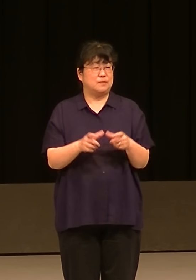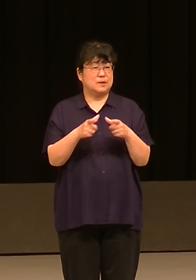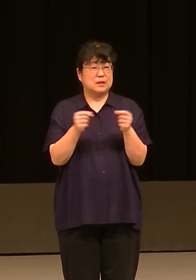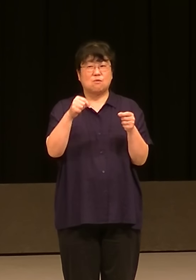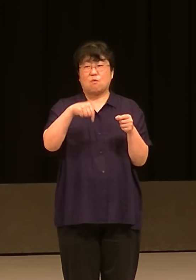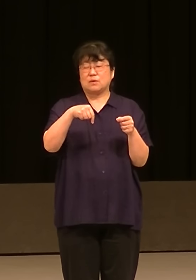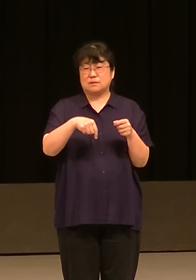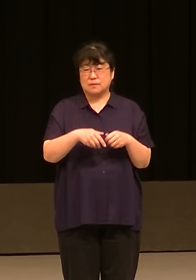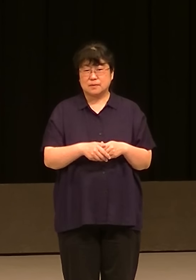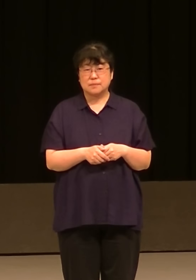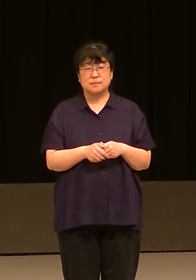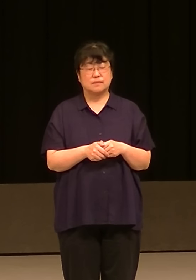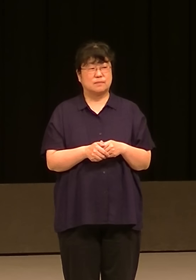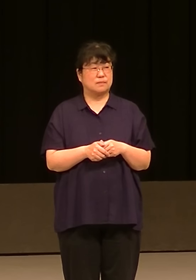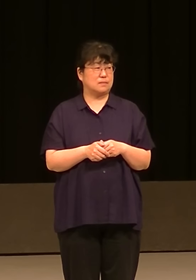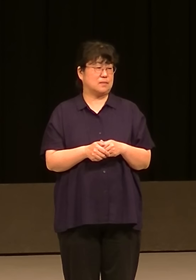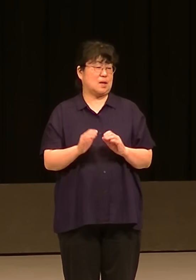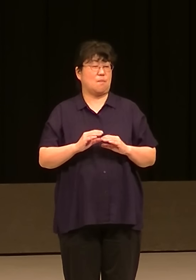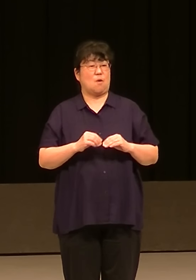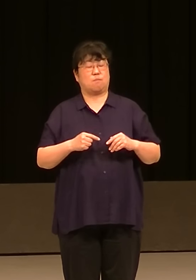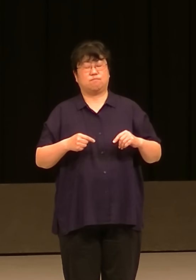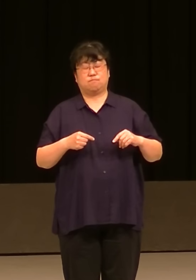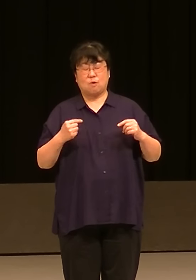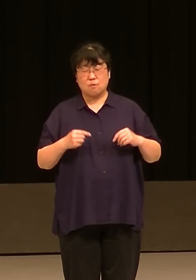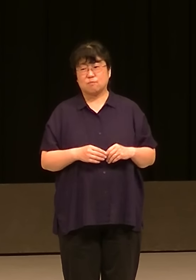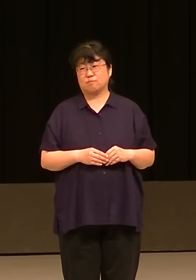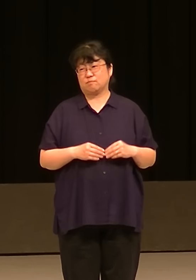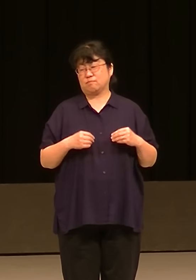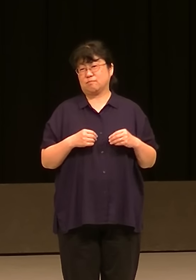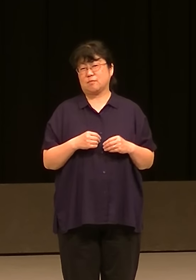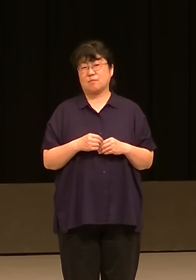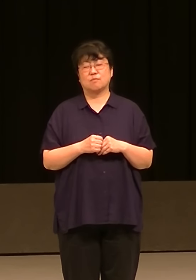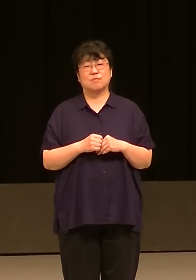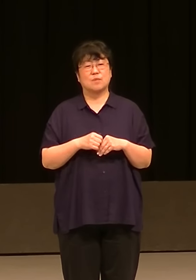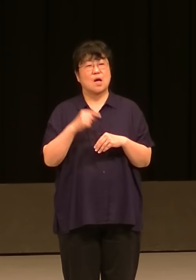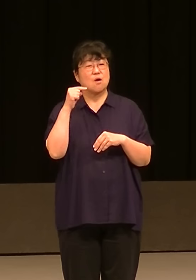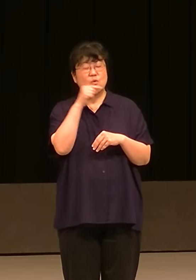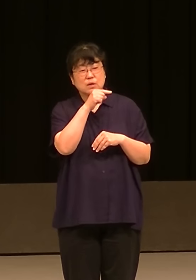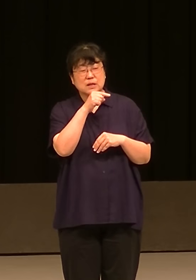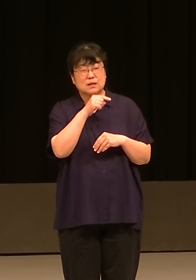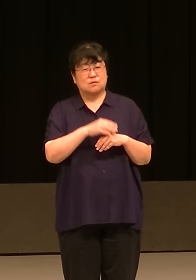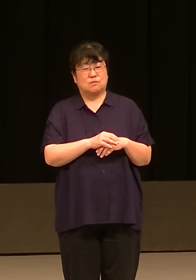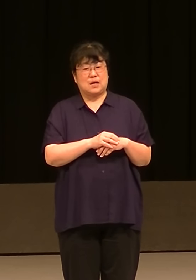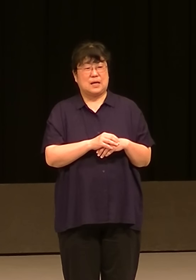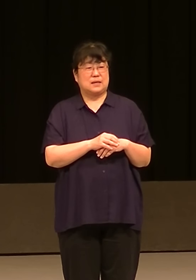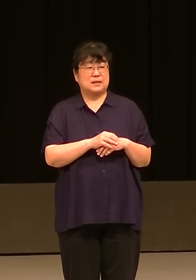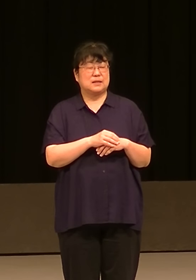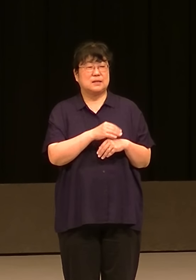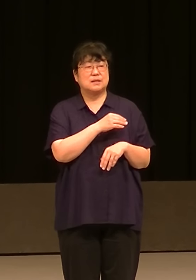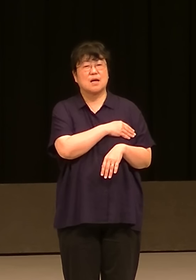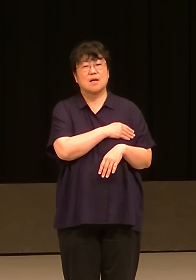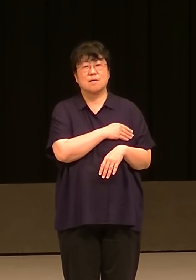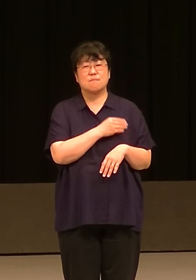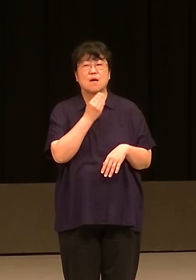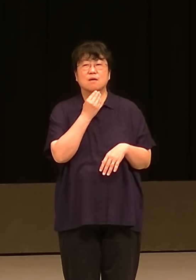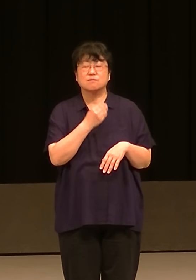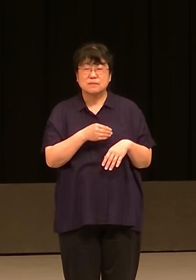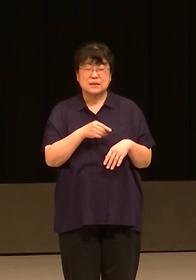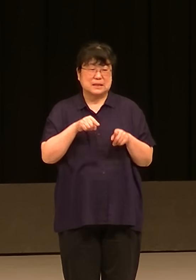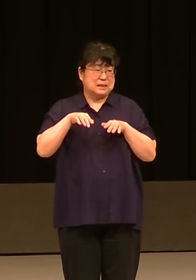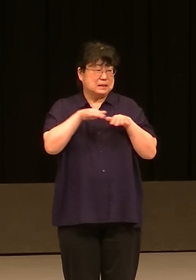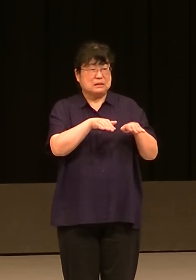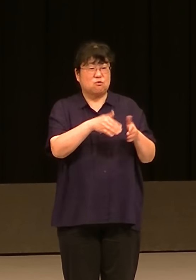には、堂々と、ロシアに向かってウクライナ侵攻をやめろということが言えるわけ